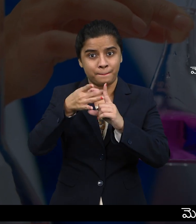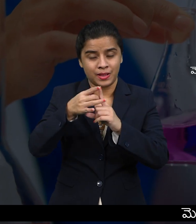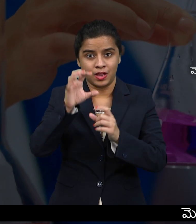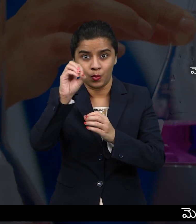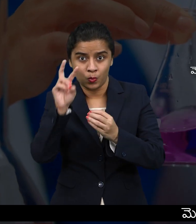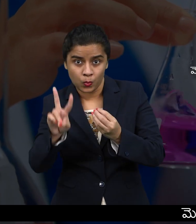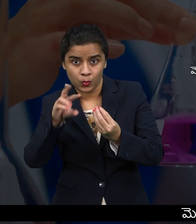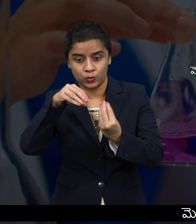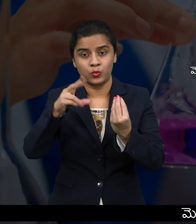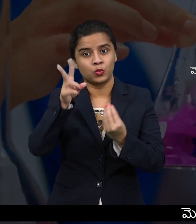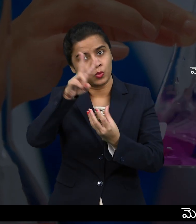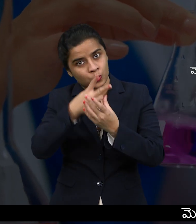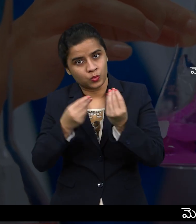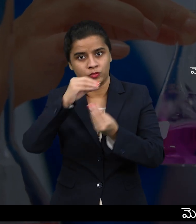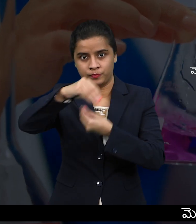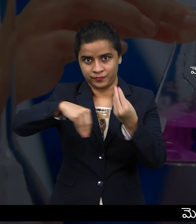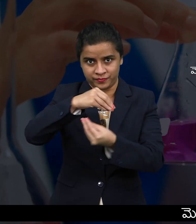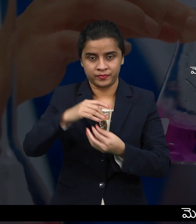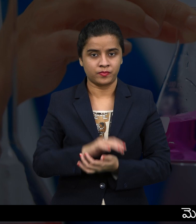మెటల్ ఆక్సైడ్,